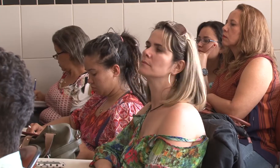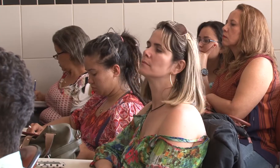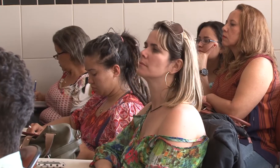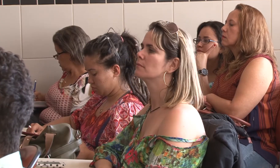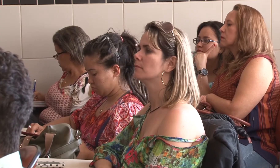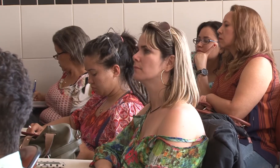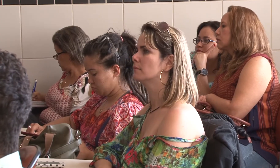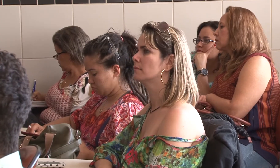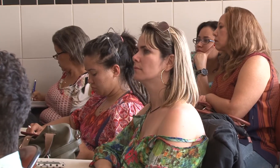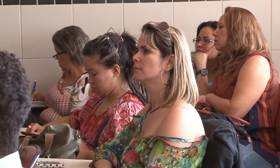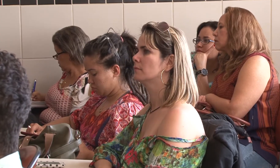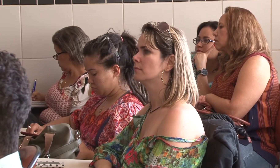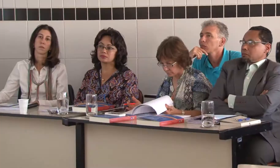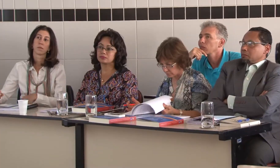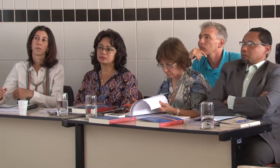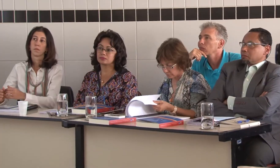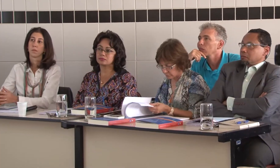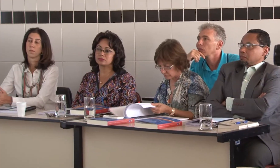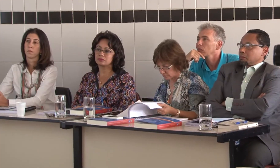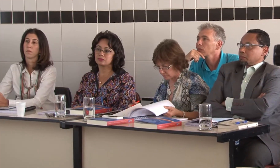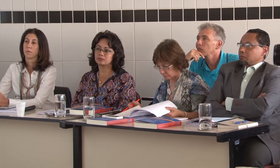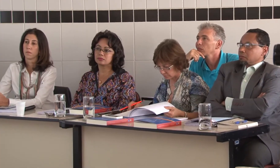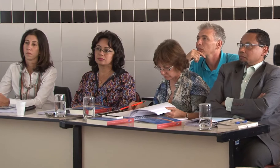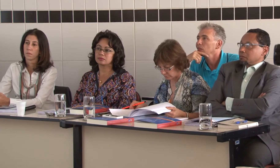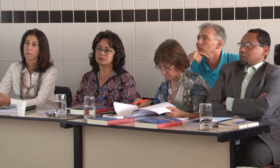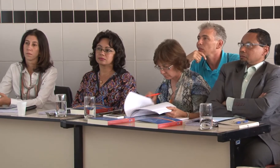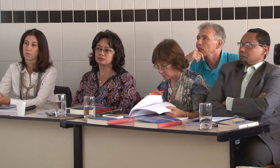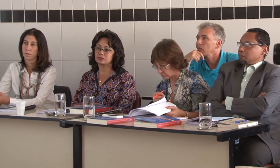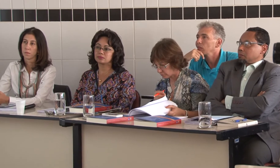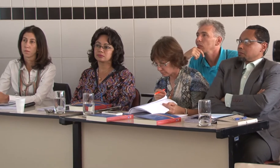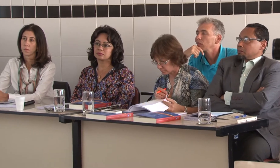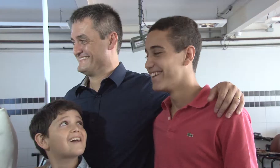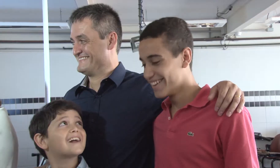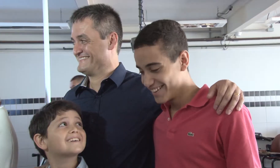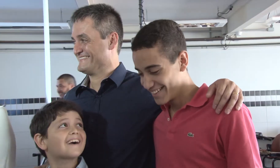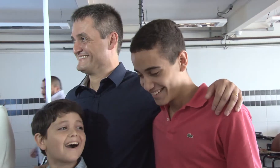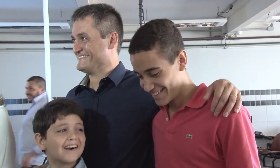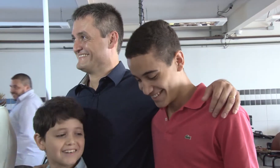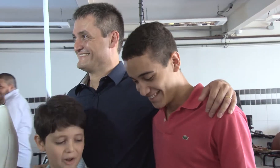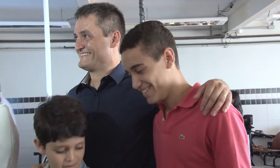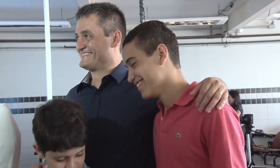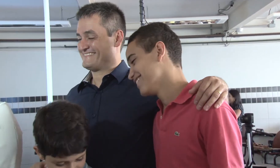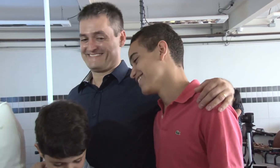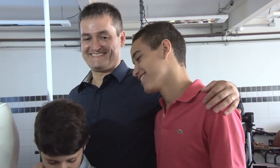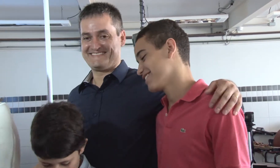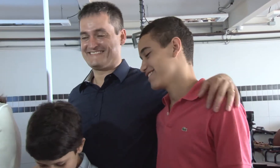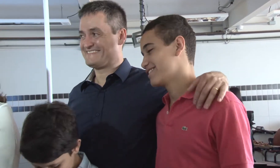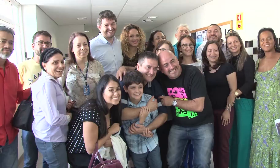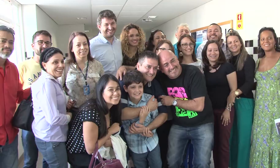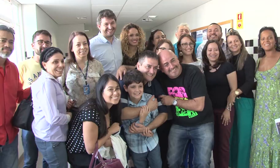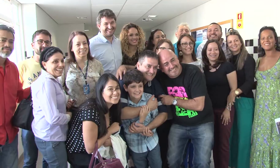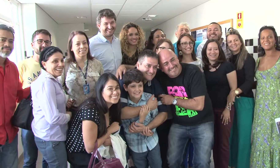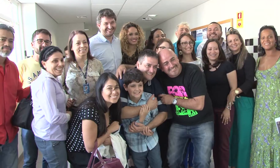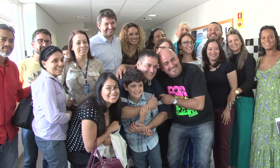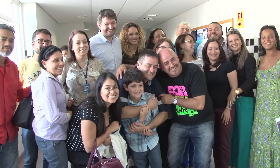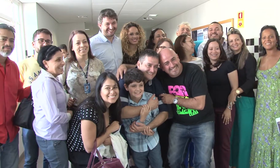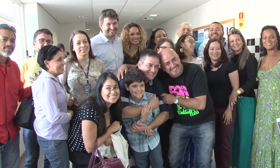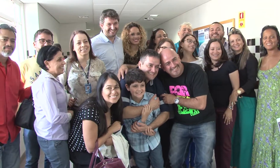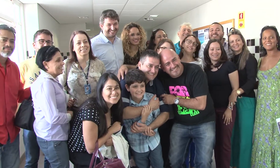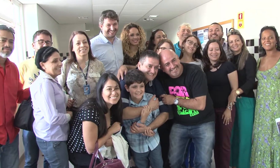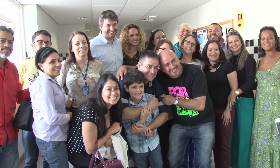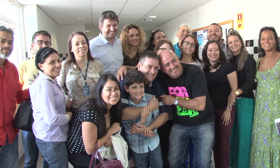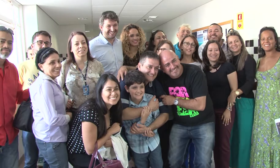no mestrado em educação da UCB a defesa ocorreu no dia 15 de agosto e Foi motivo de celebração para todos que